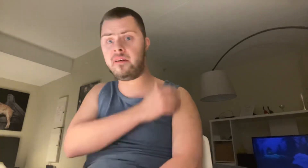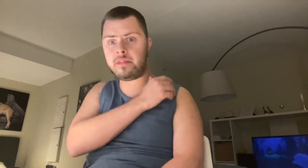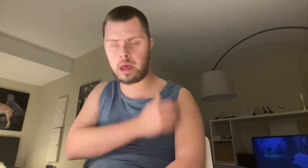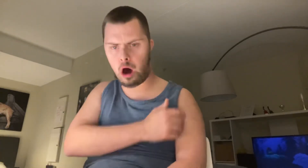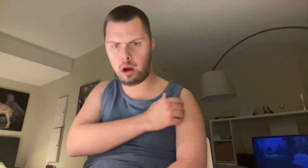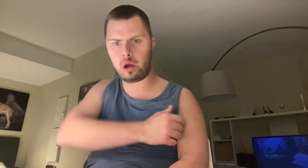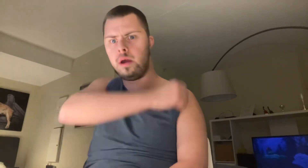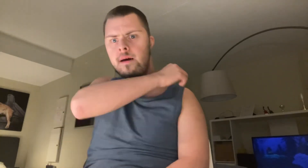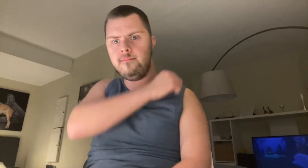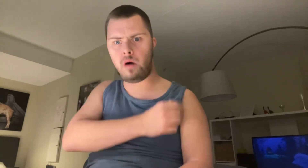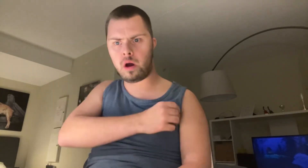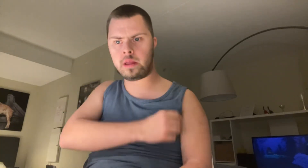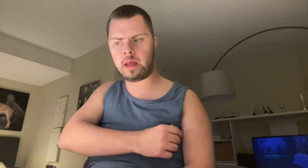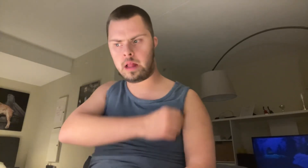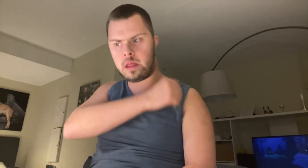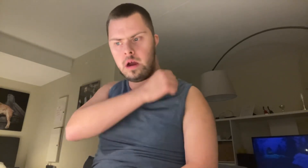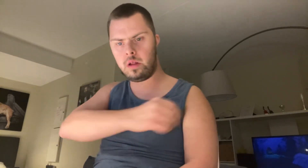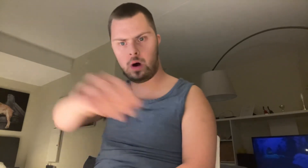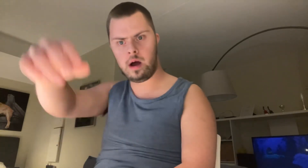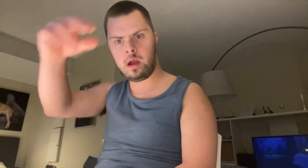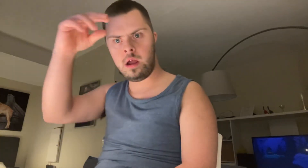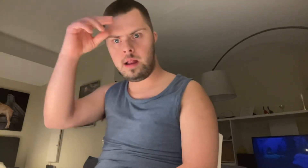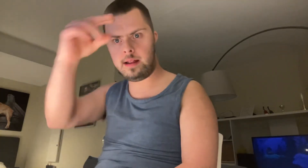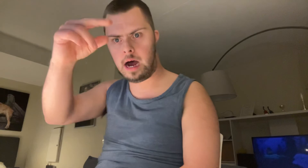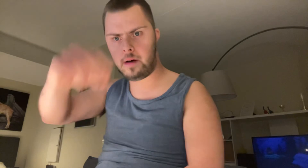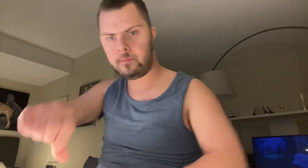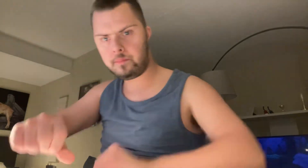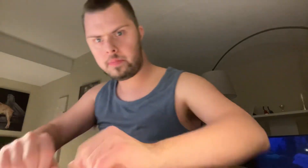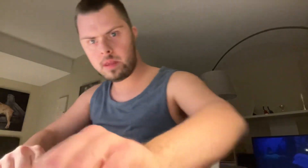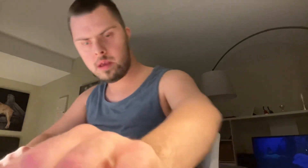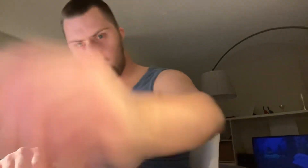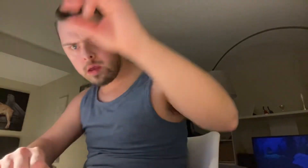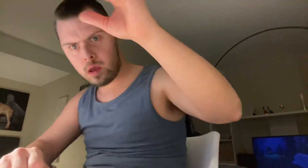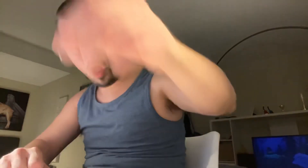Efter har jag vaknat. Då. Tja.